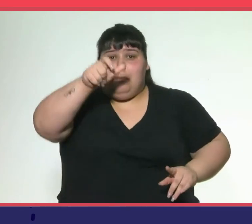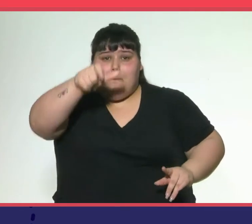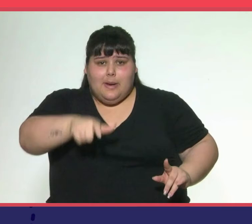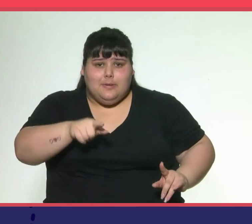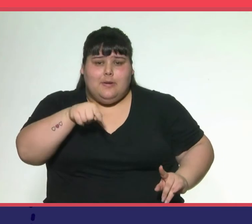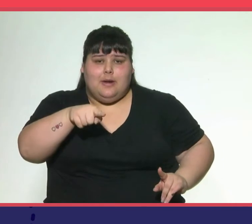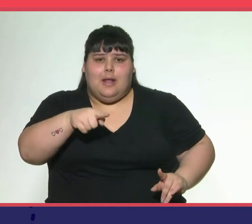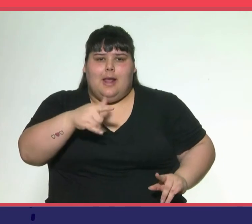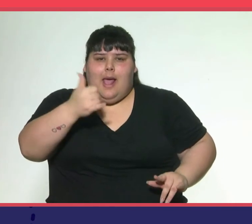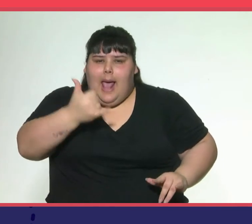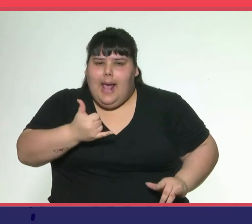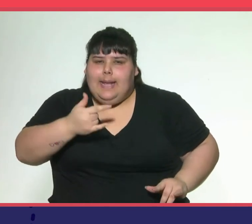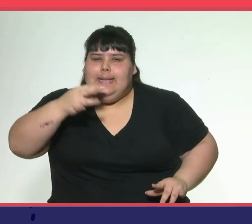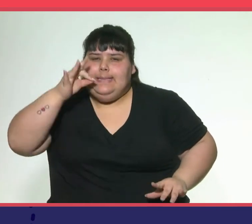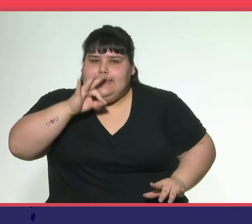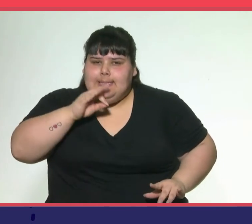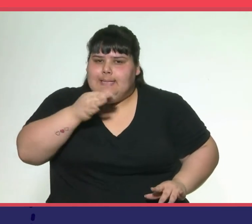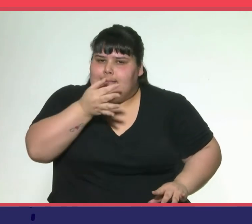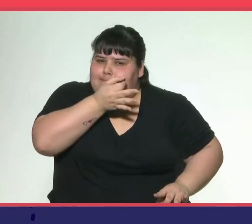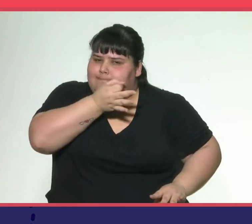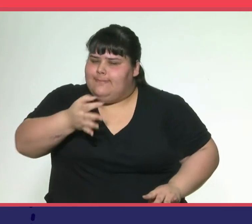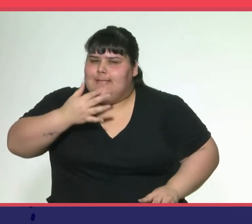de sida tiene vih